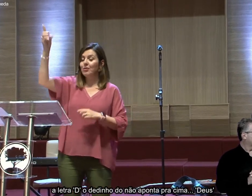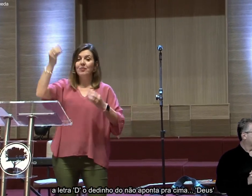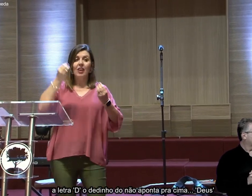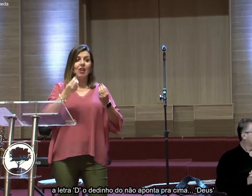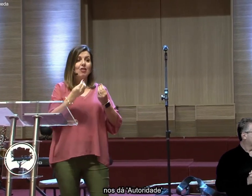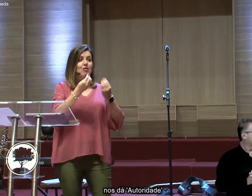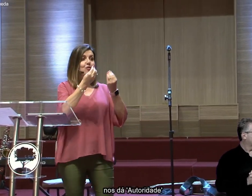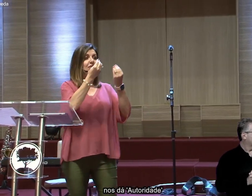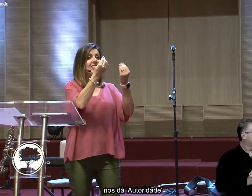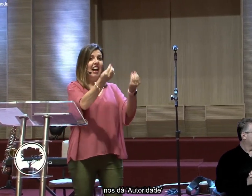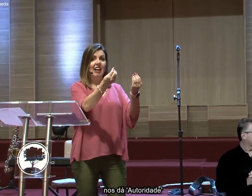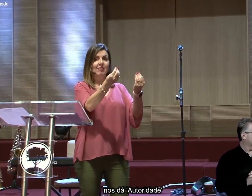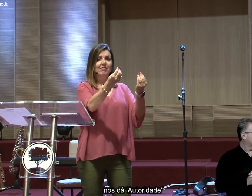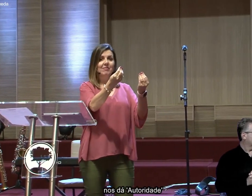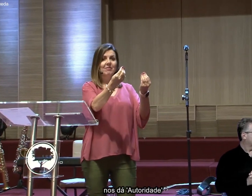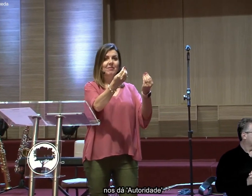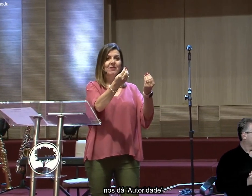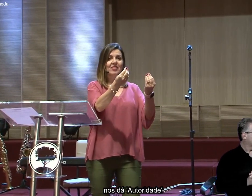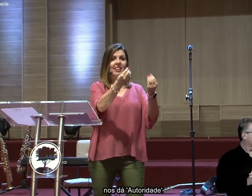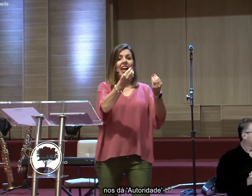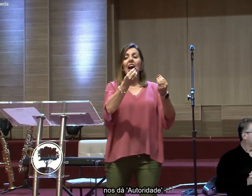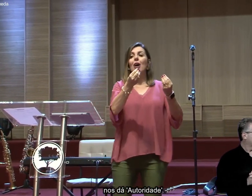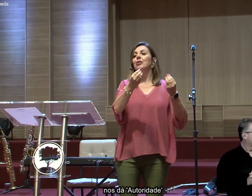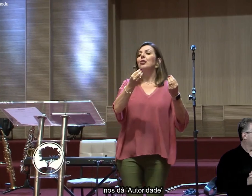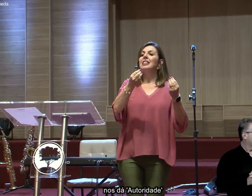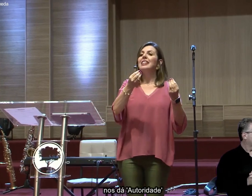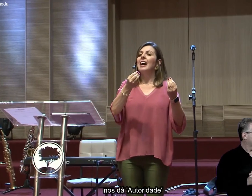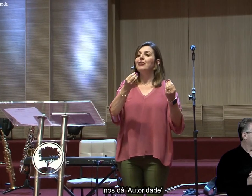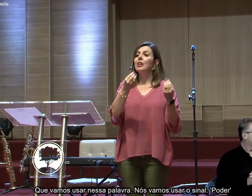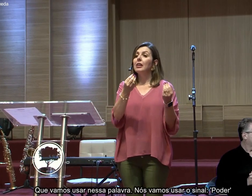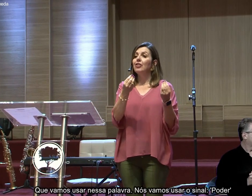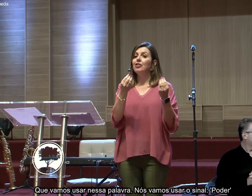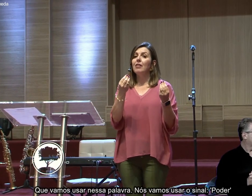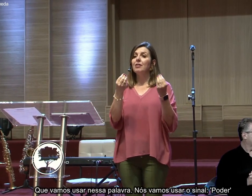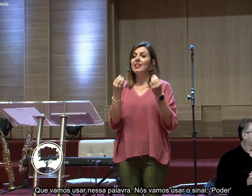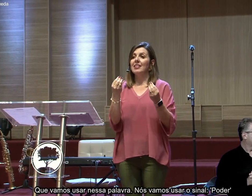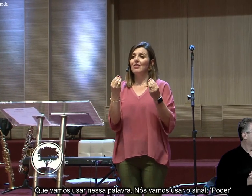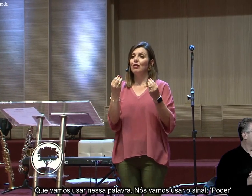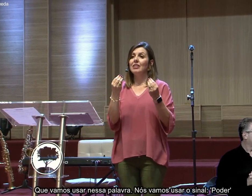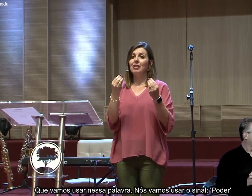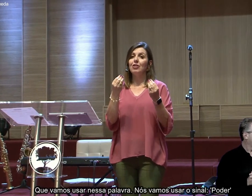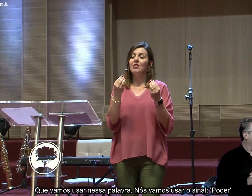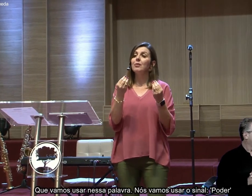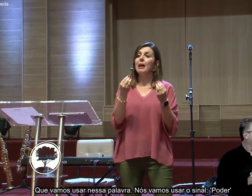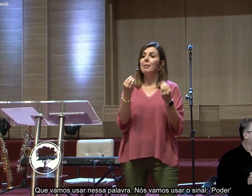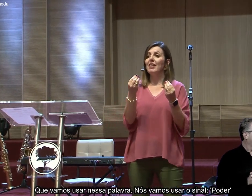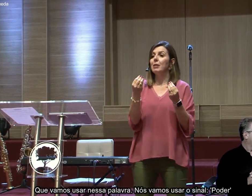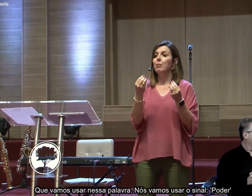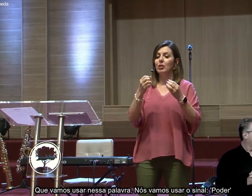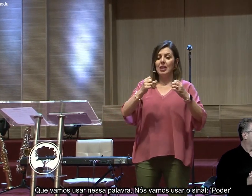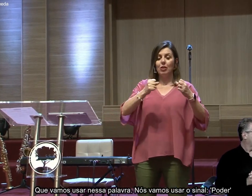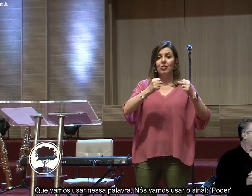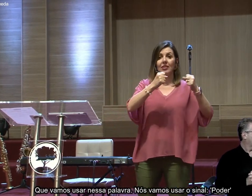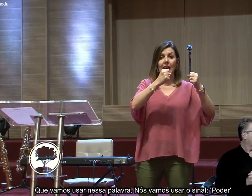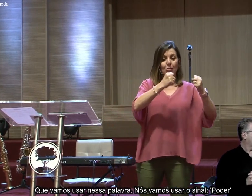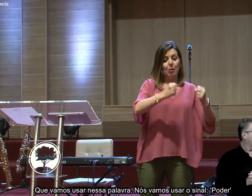nos dá autoridade O a gente vai usar nessa autoridade? Nós vamos usar a palavra poder O sinal é o